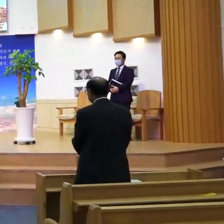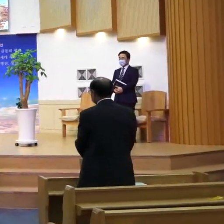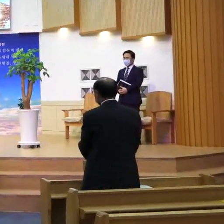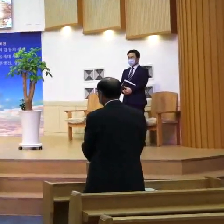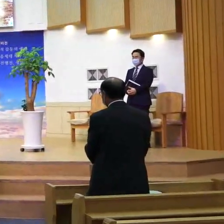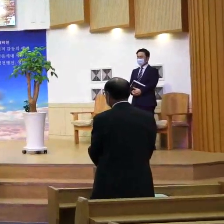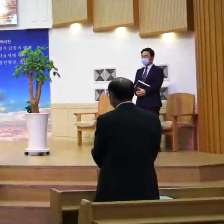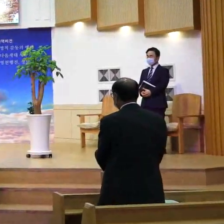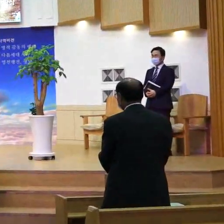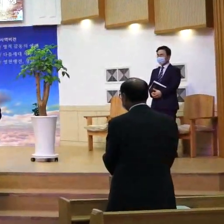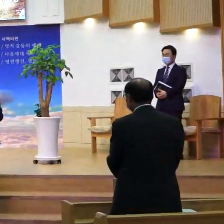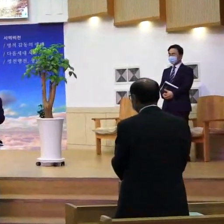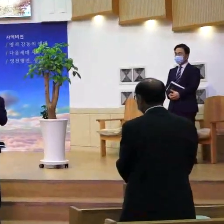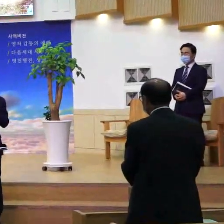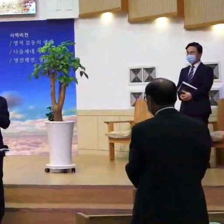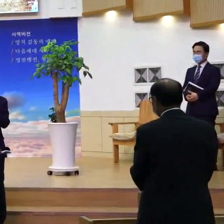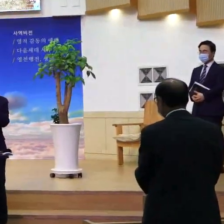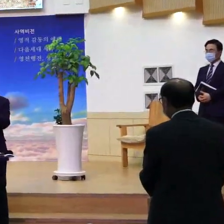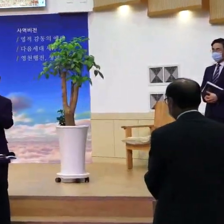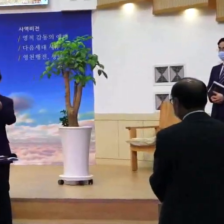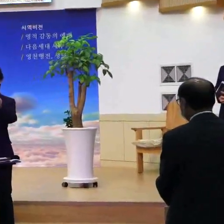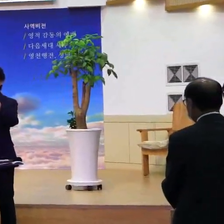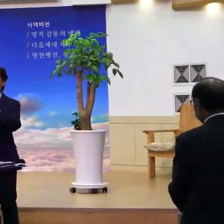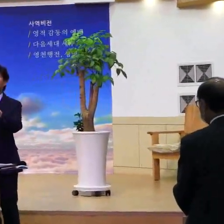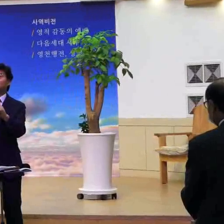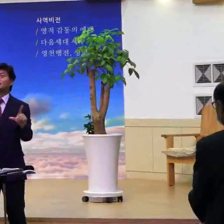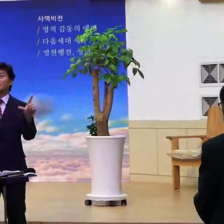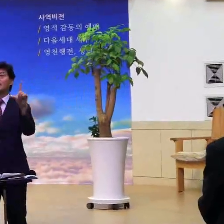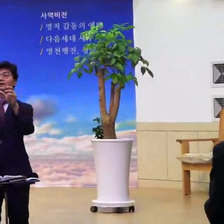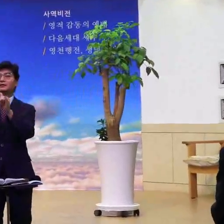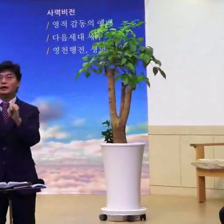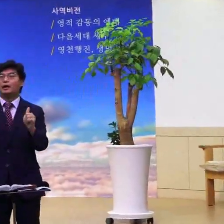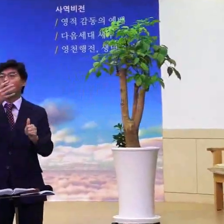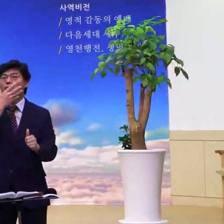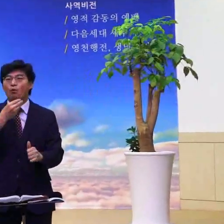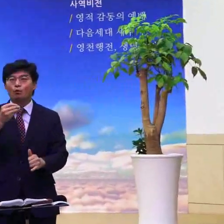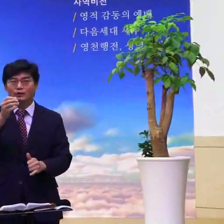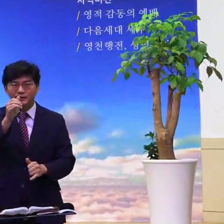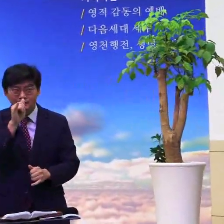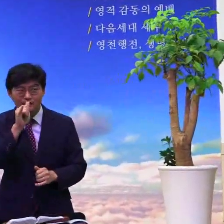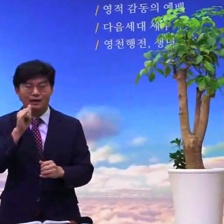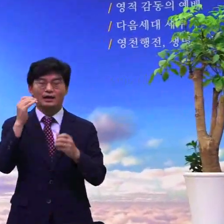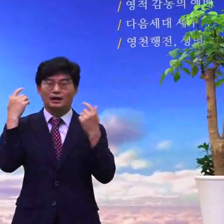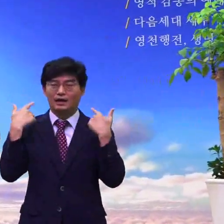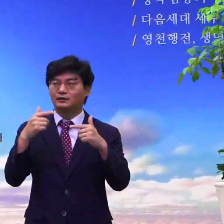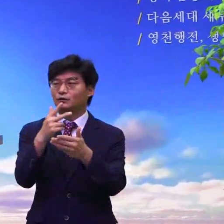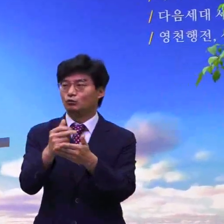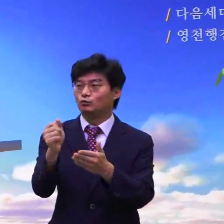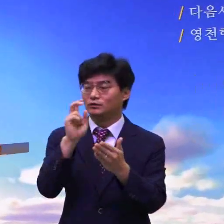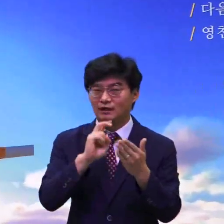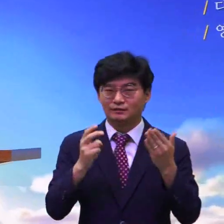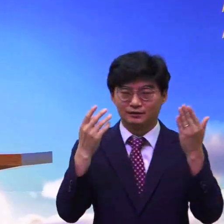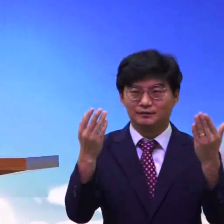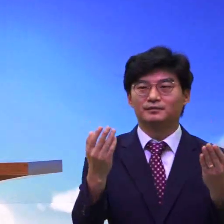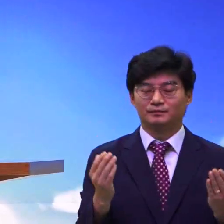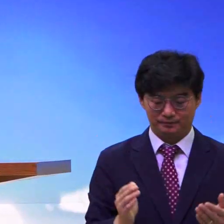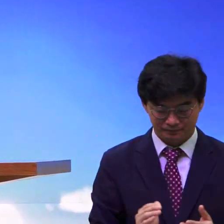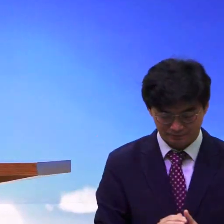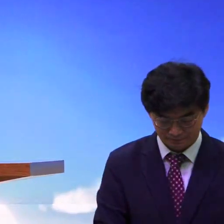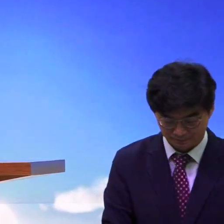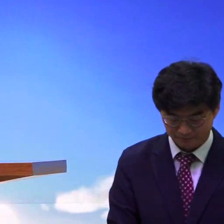보금자리를 얻었나이다. 주의 집에 사는 자들은 복이 있나니 그들이 항상 주를 찬송하리이다. 아멘.